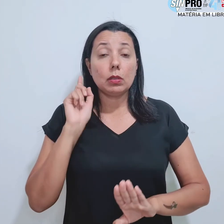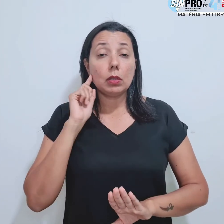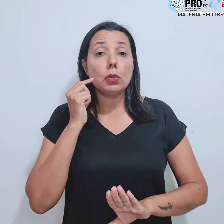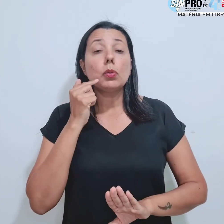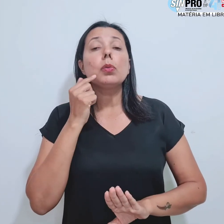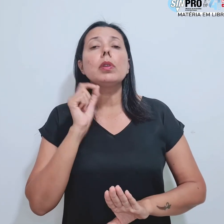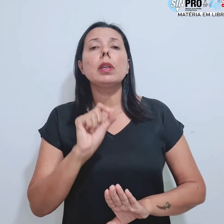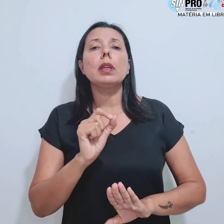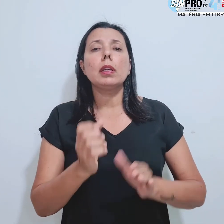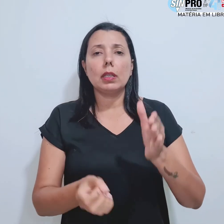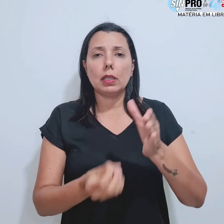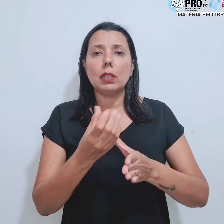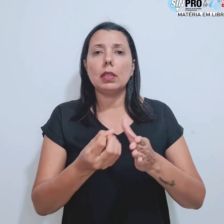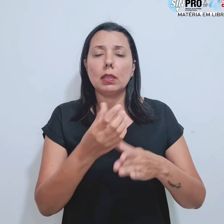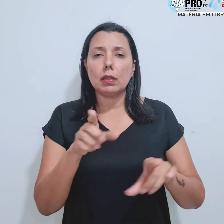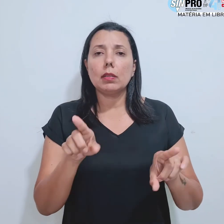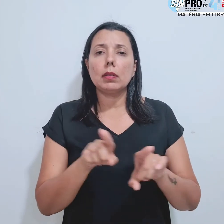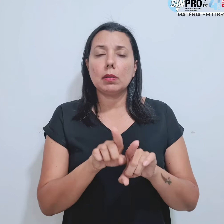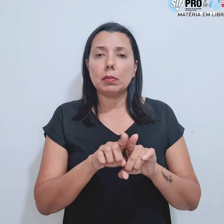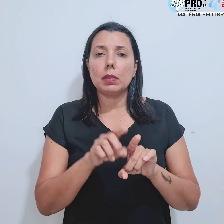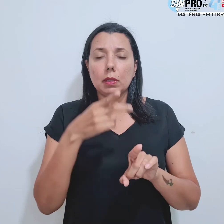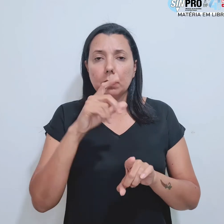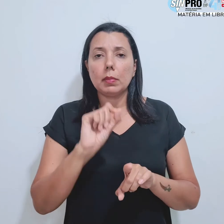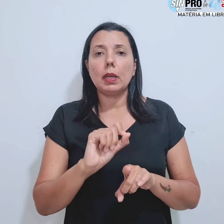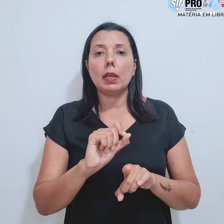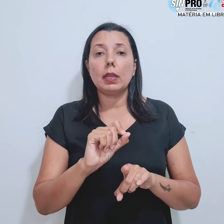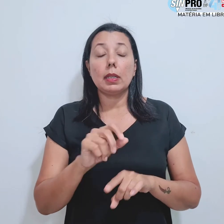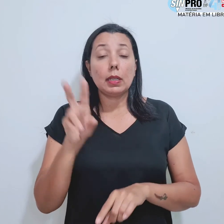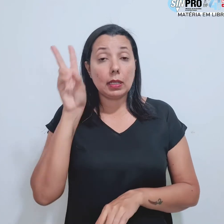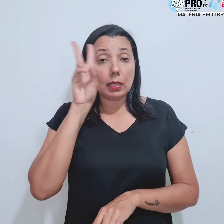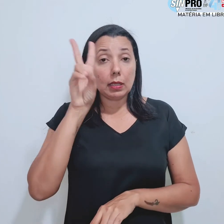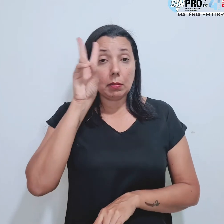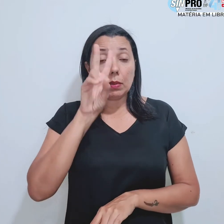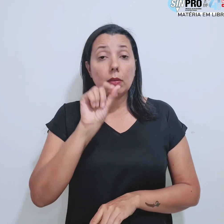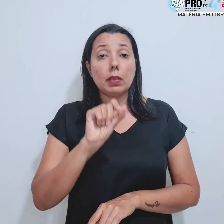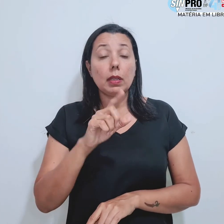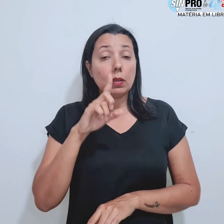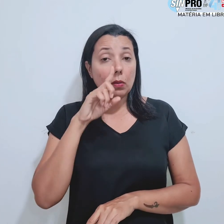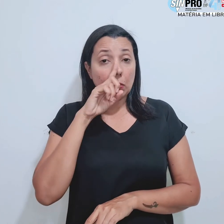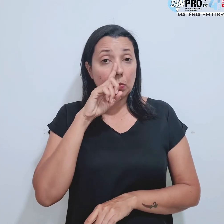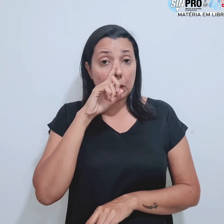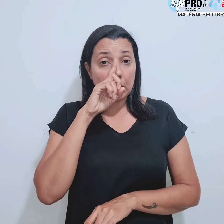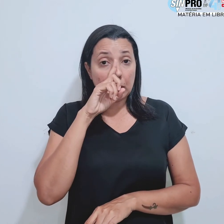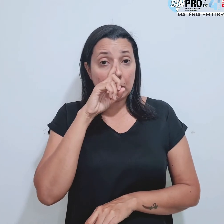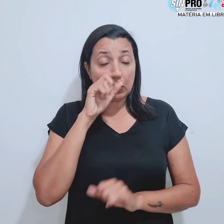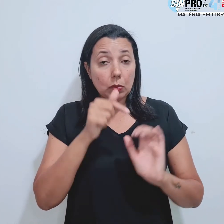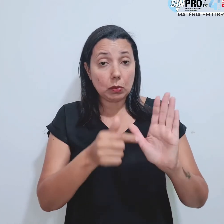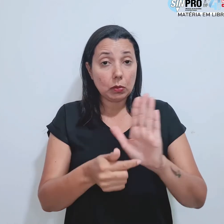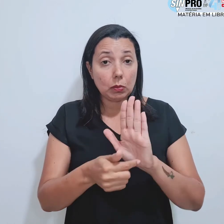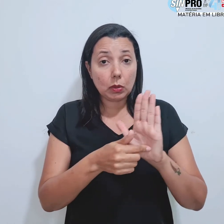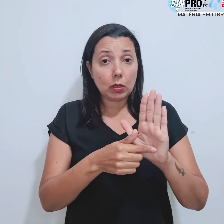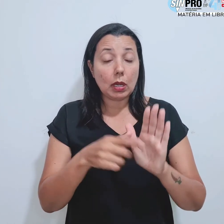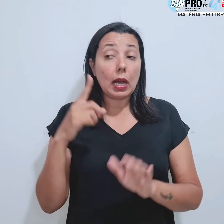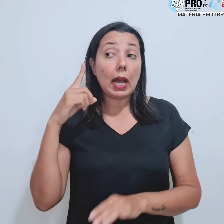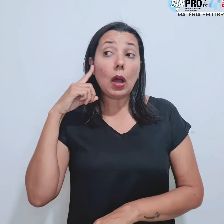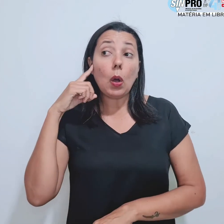Auditivo foi criado também para alertar sobre o risco da exposição ao som